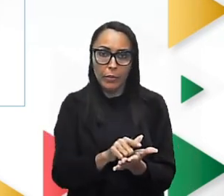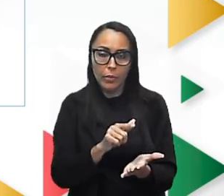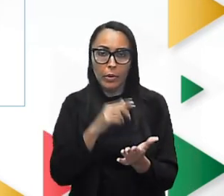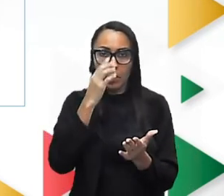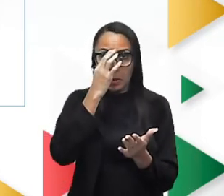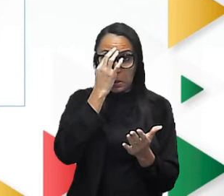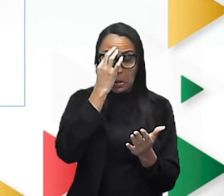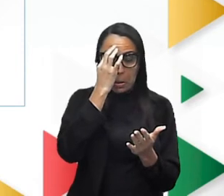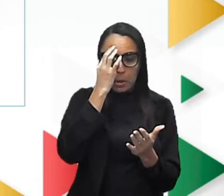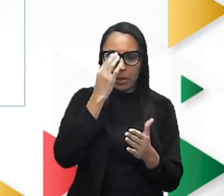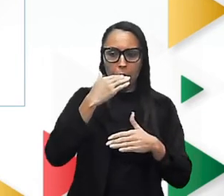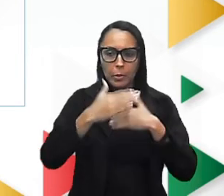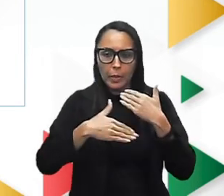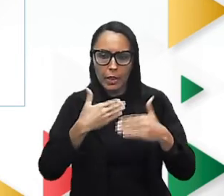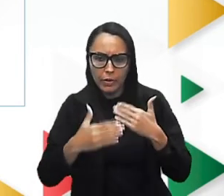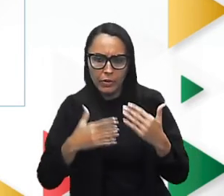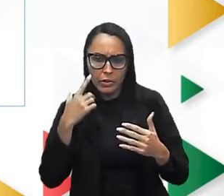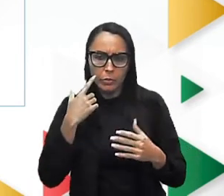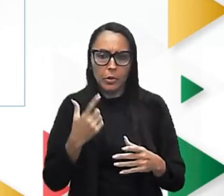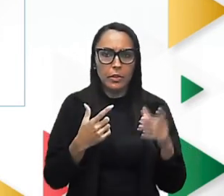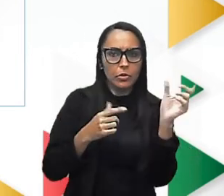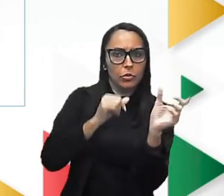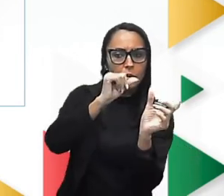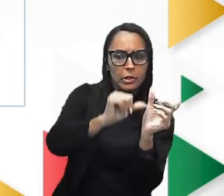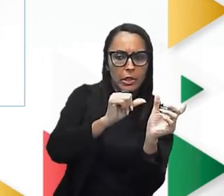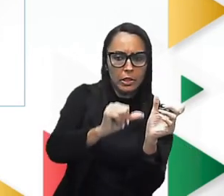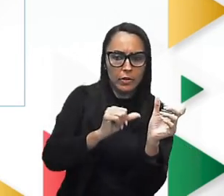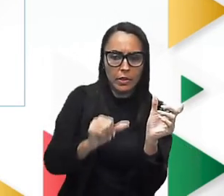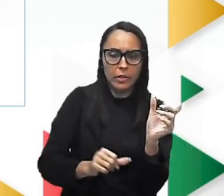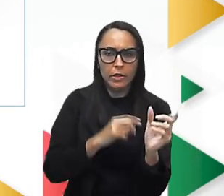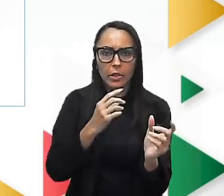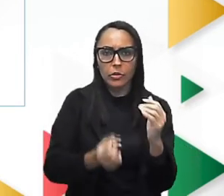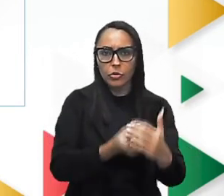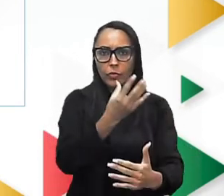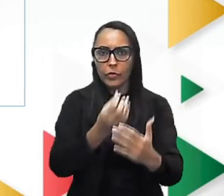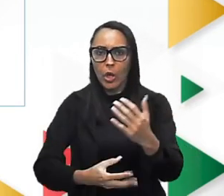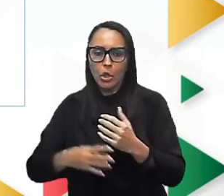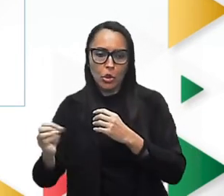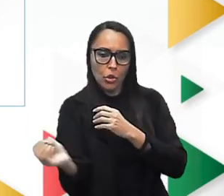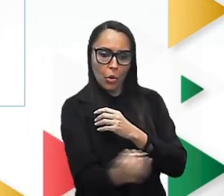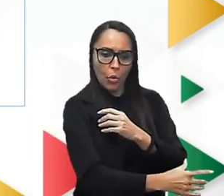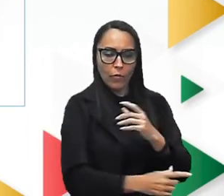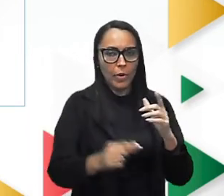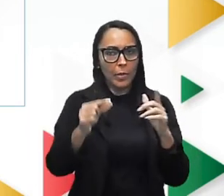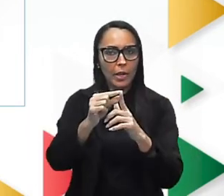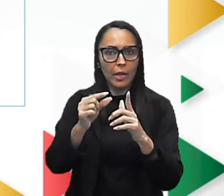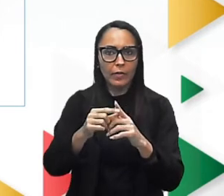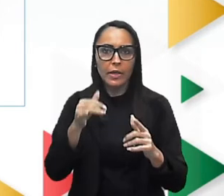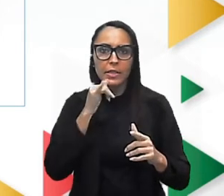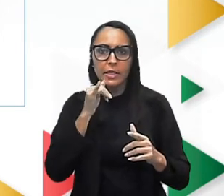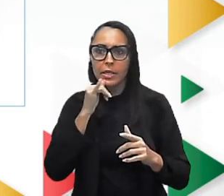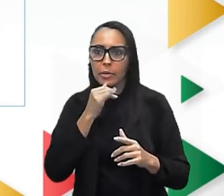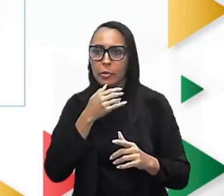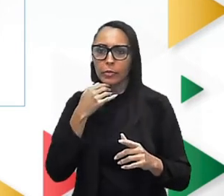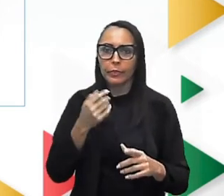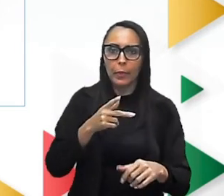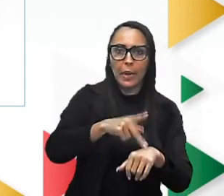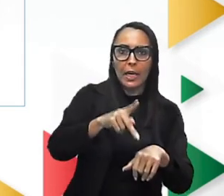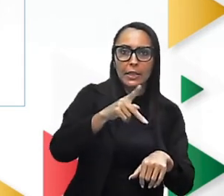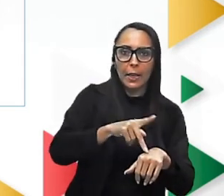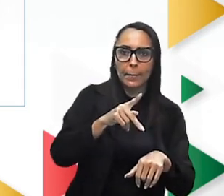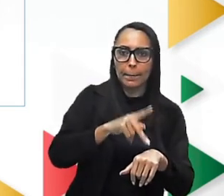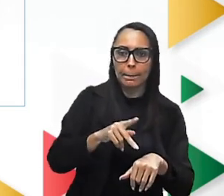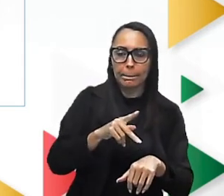de derivação, podem dar origem a novas palavras. Por exemplo, pedra, pedraria,